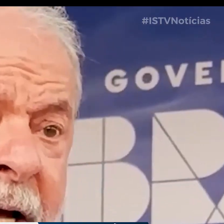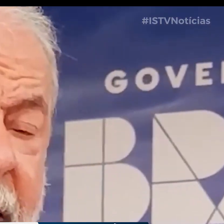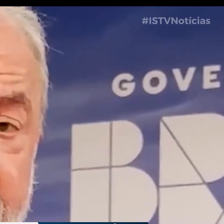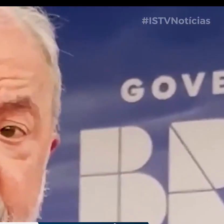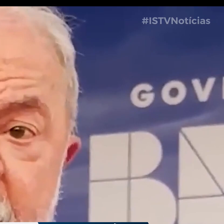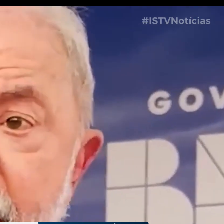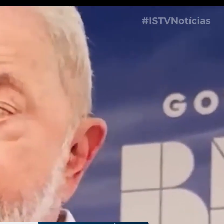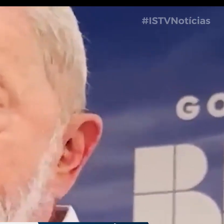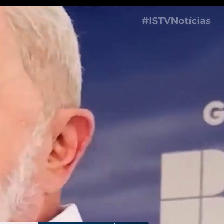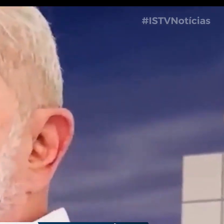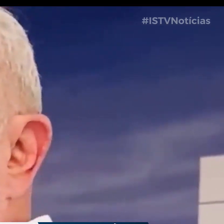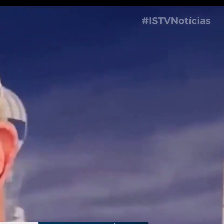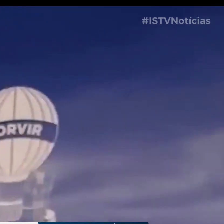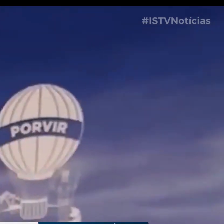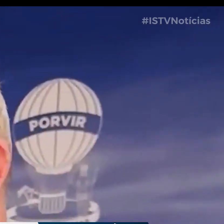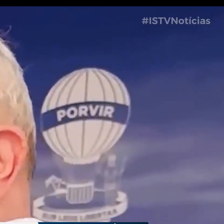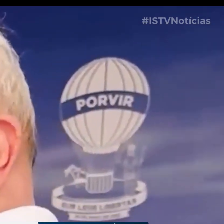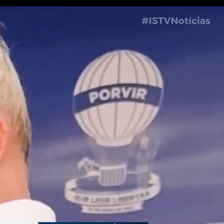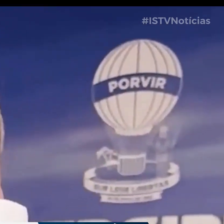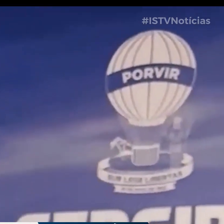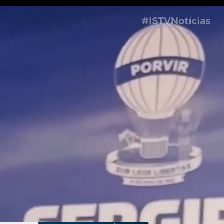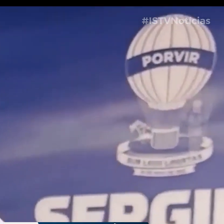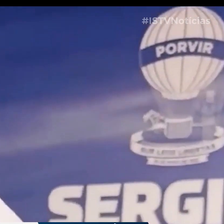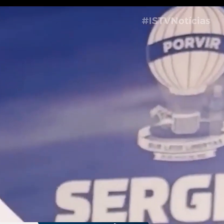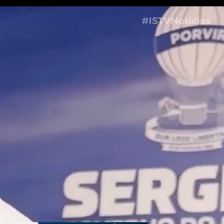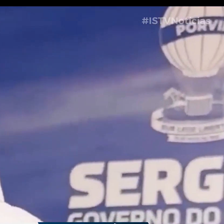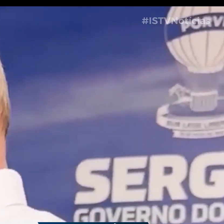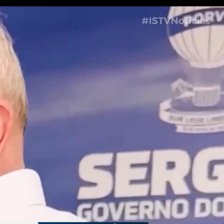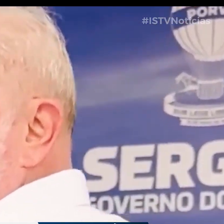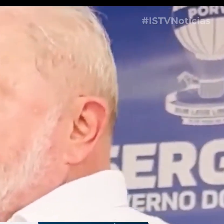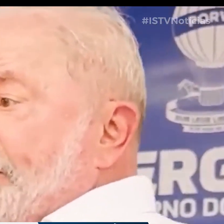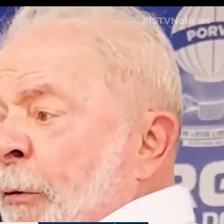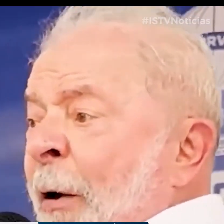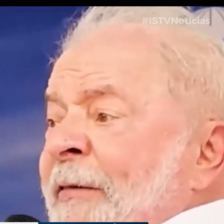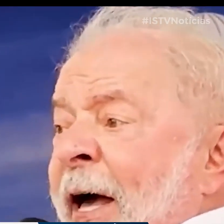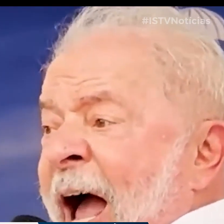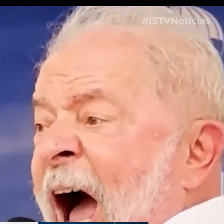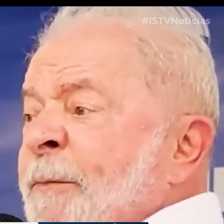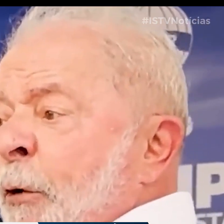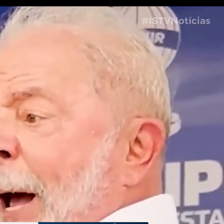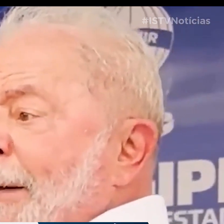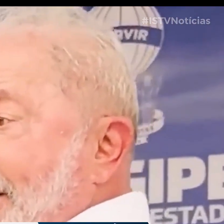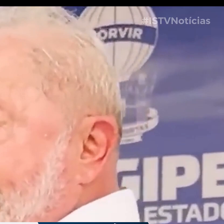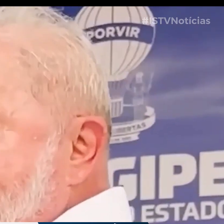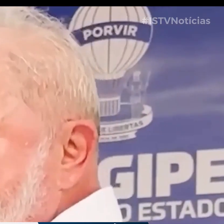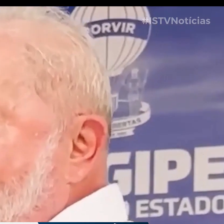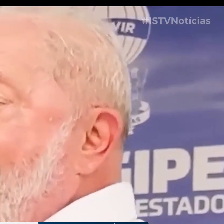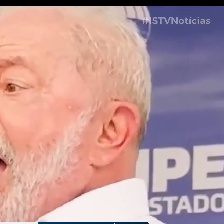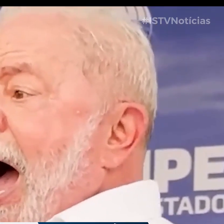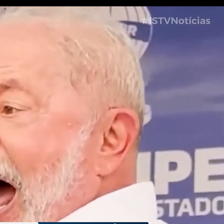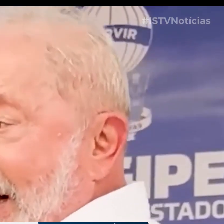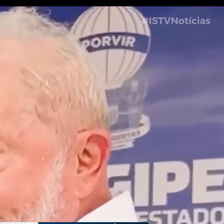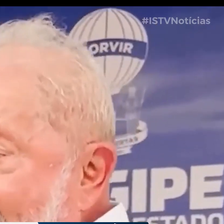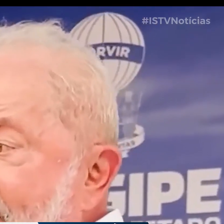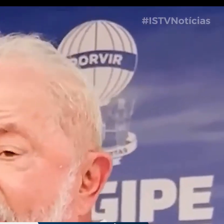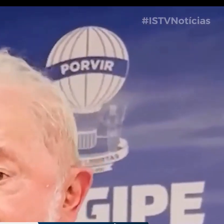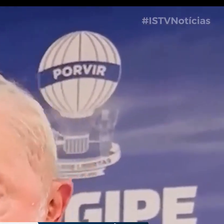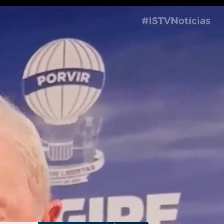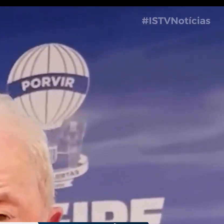avaliam como ruim ou péssimo somam 28%. os que não sabem ou não responderam são três por cento a margem de